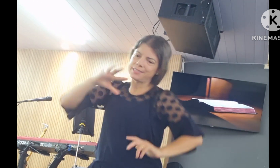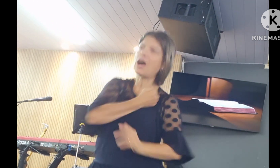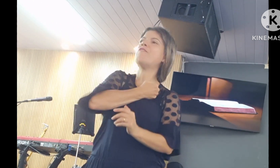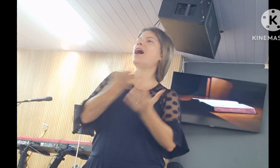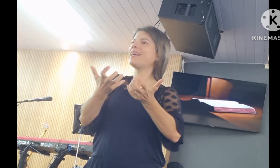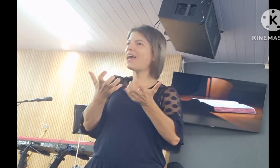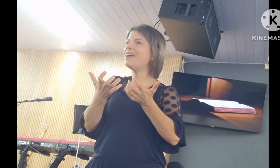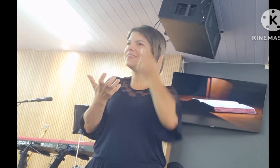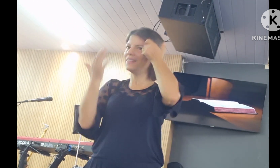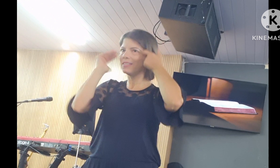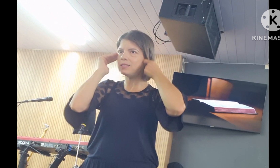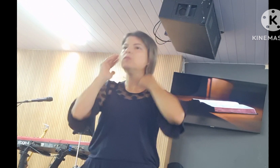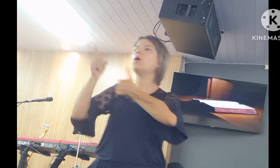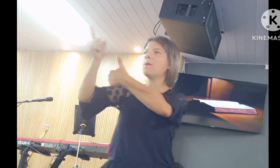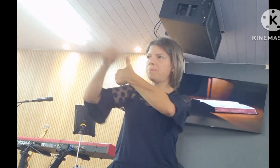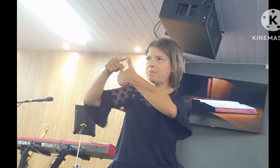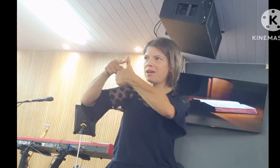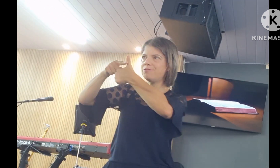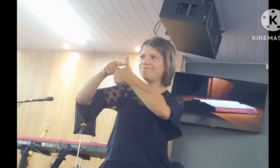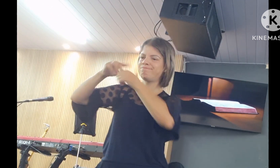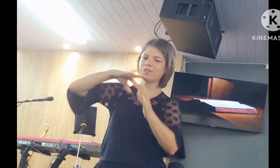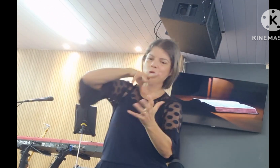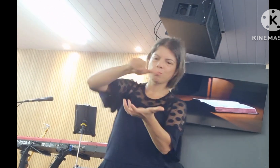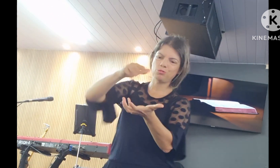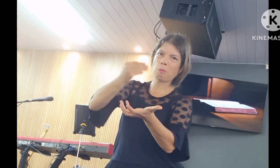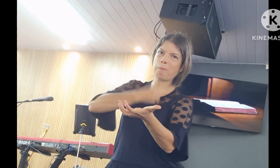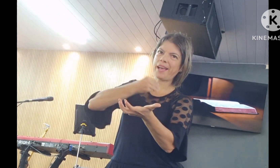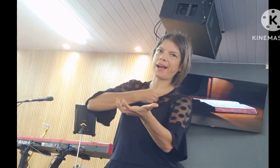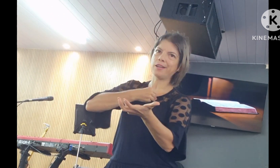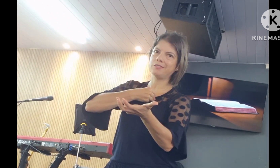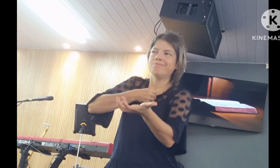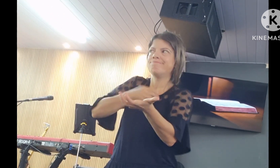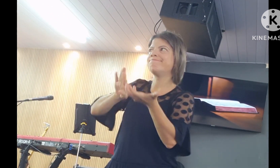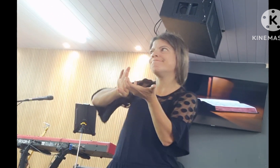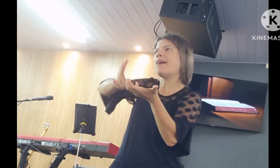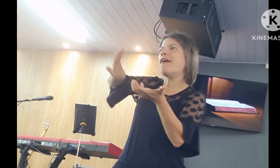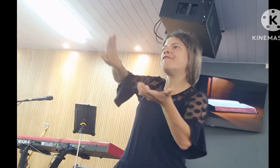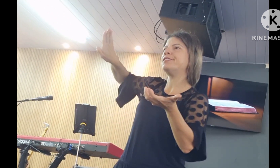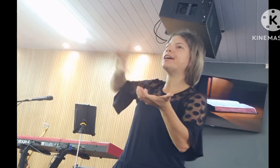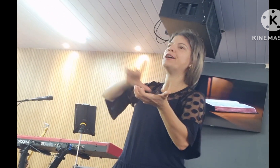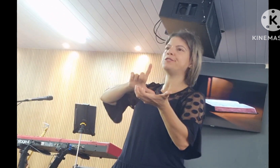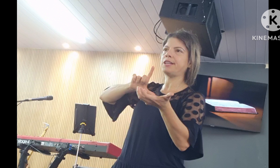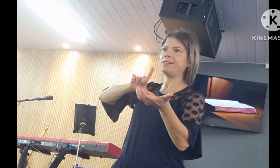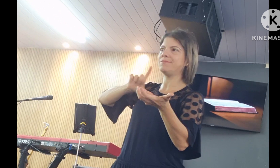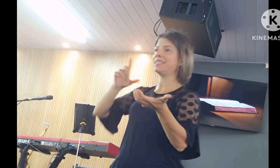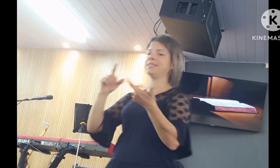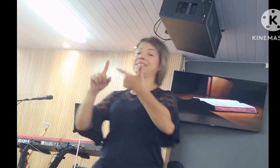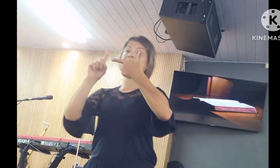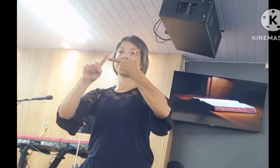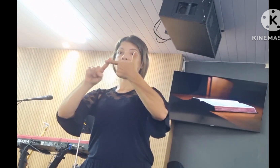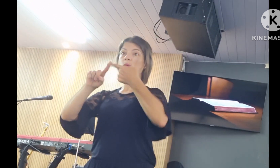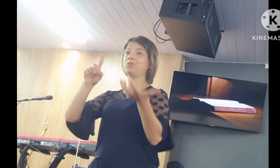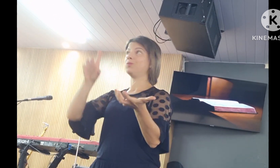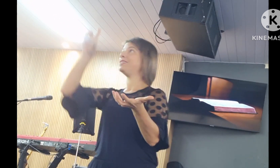Tá, todos pecaram e estão separados de Deus. Deus me amou. Terceiro, se